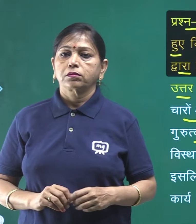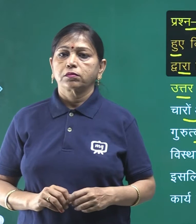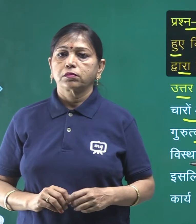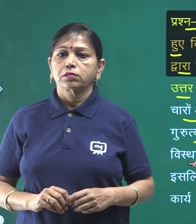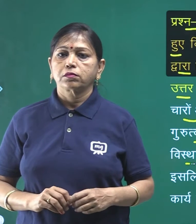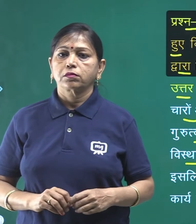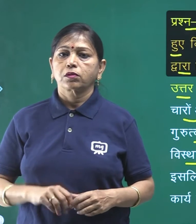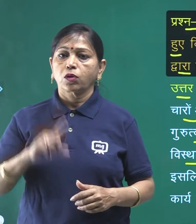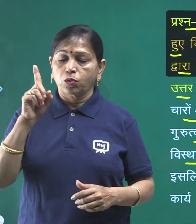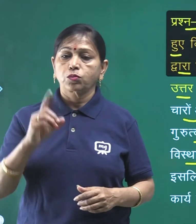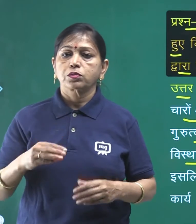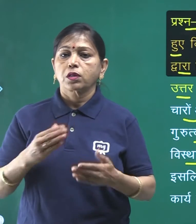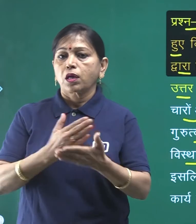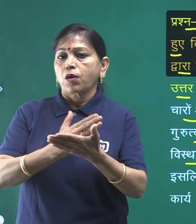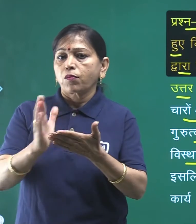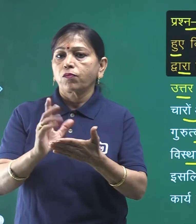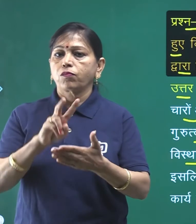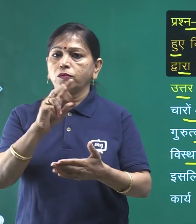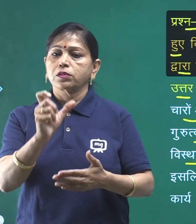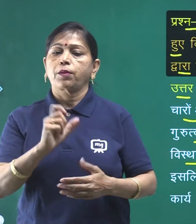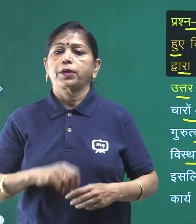उसके विस्थापन के